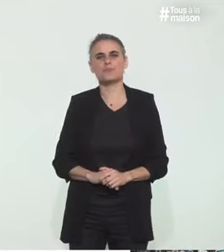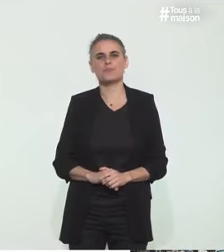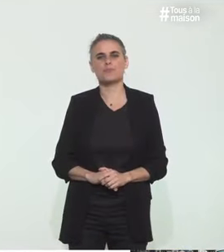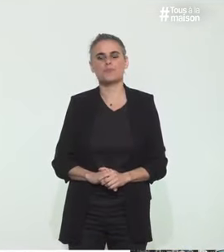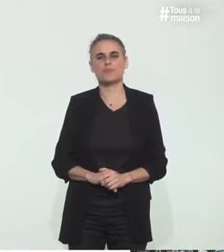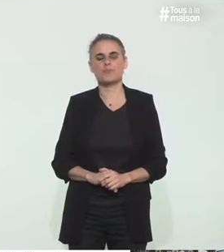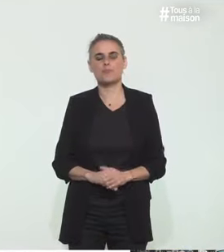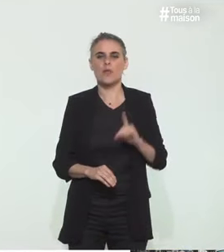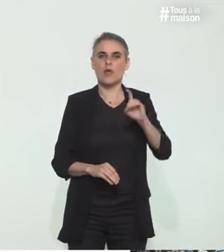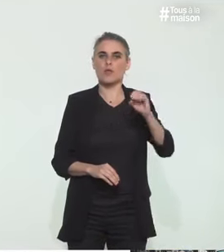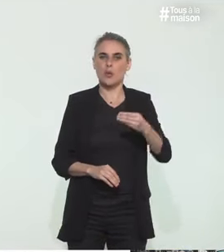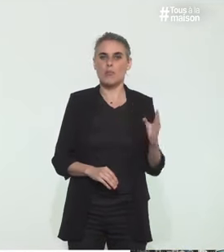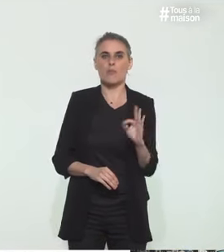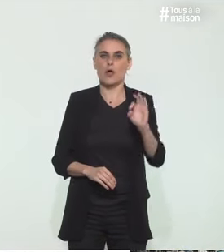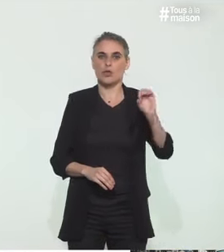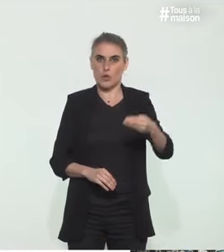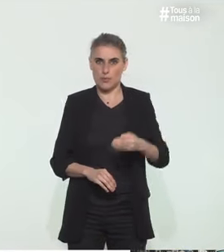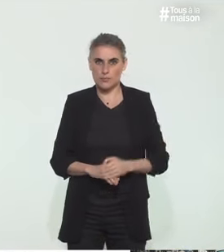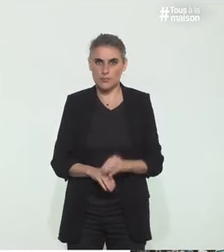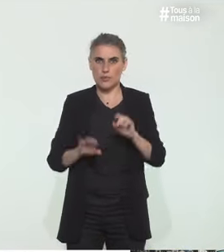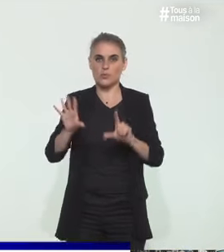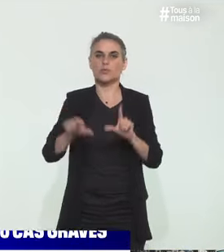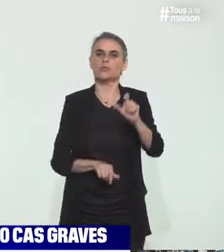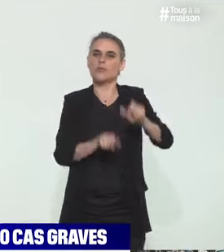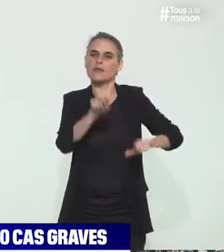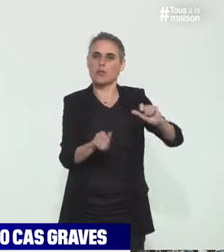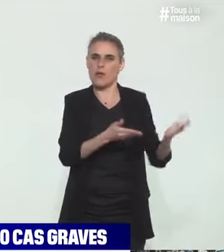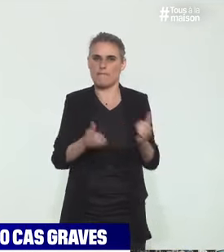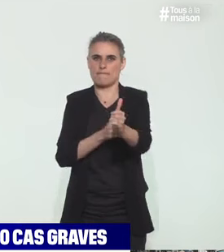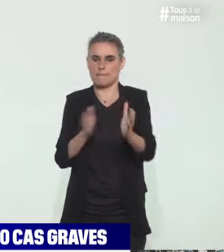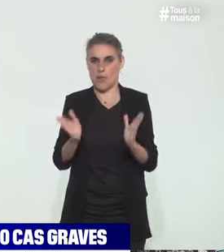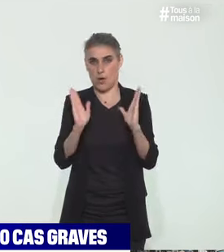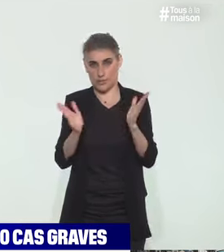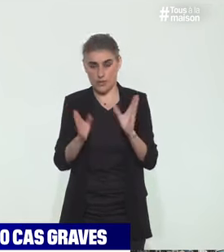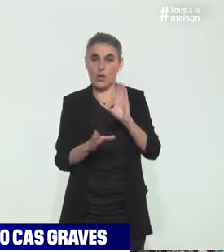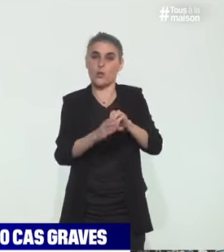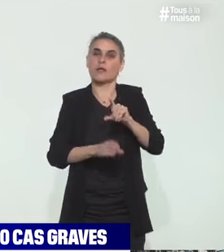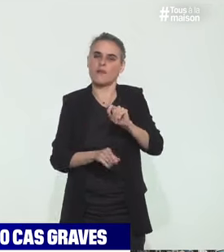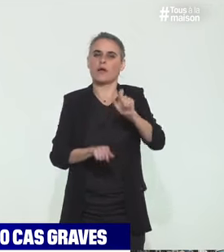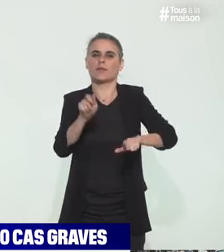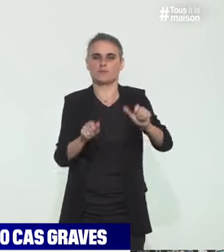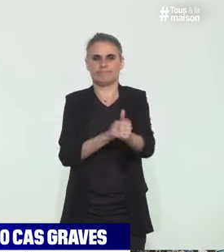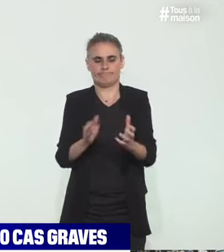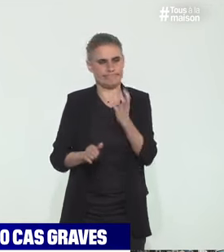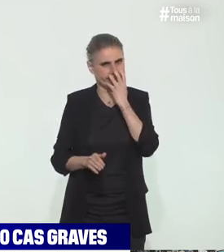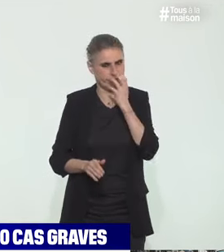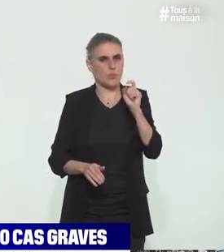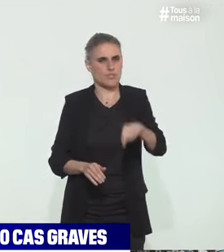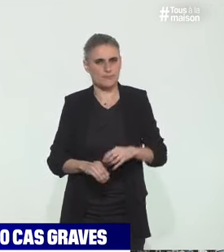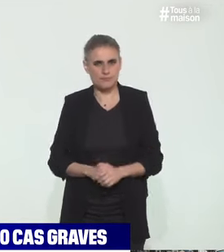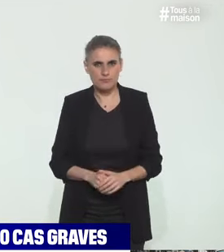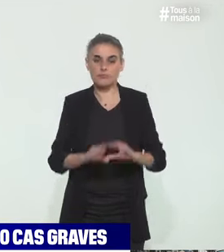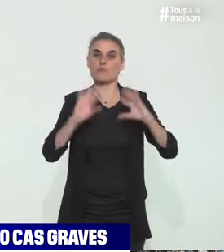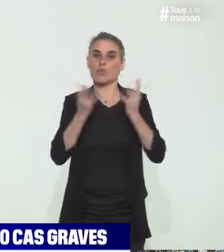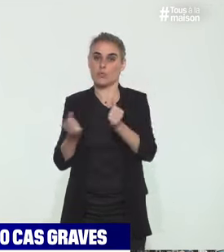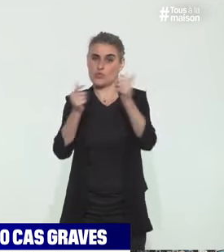Dans les Outre-mer, on relève 72 hospitalisations, dont 20 patients en réanimation. Au total, et c'est